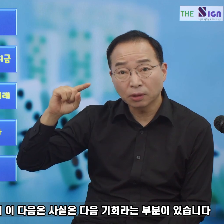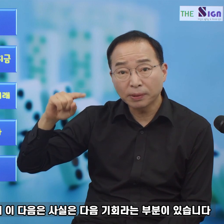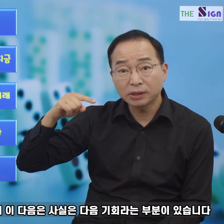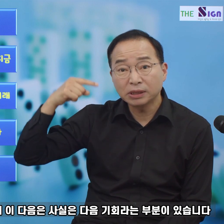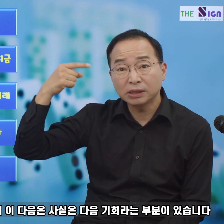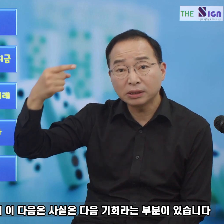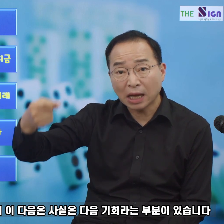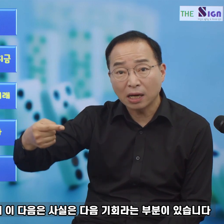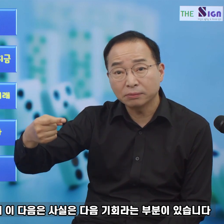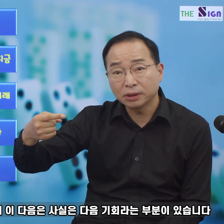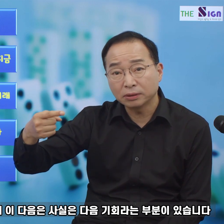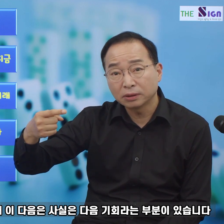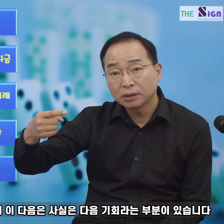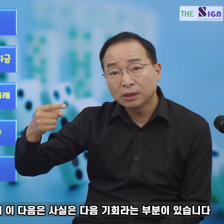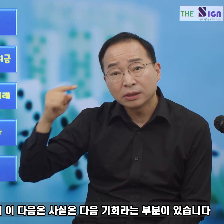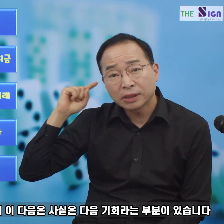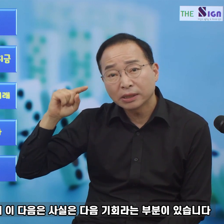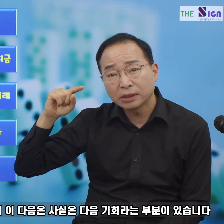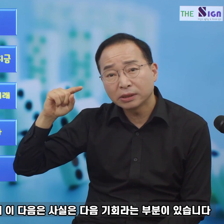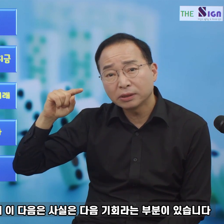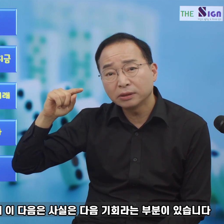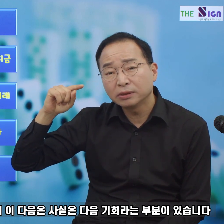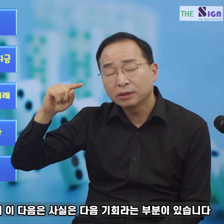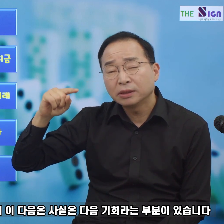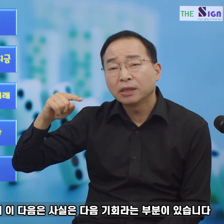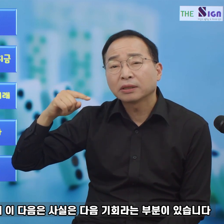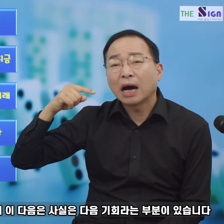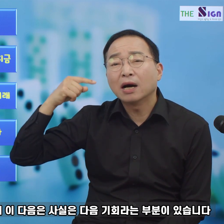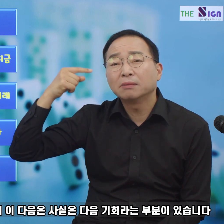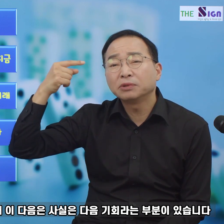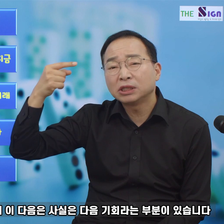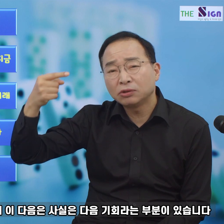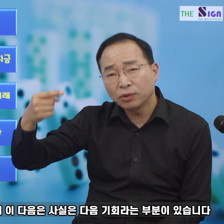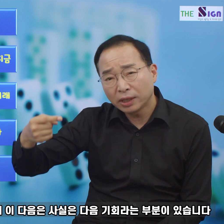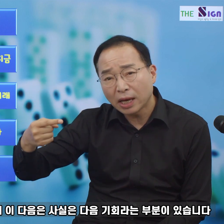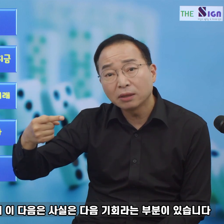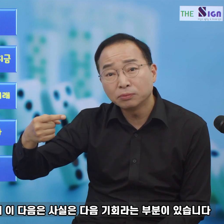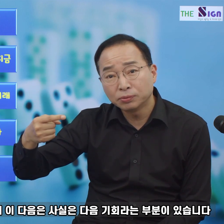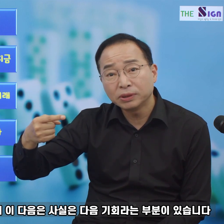번째 이 다음은 사실은 다음 기회라는 부분이